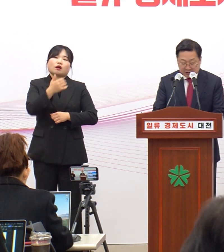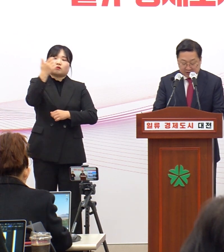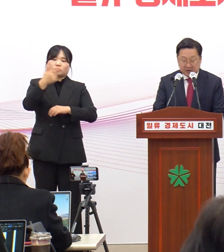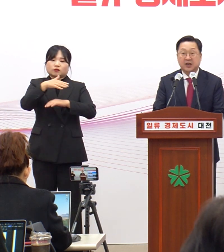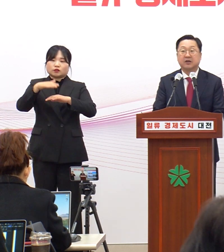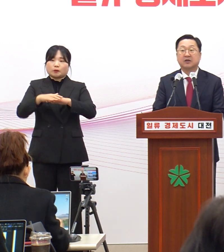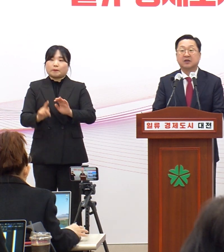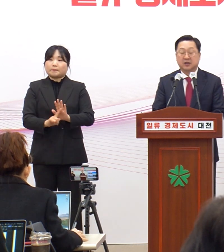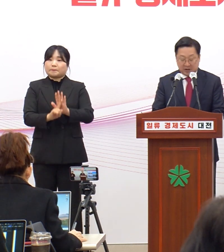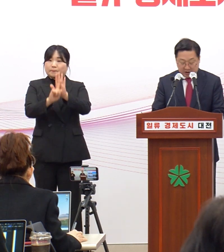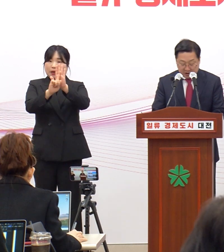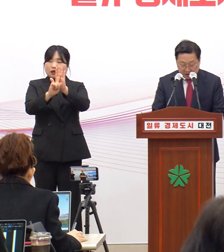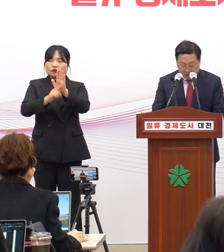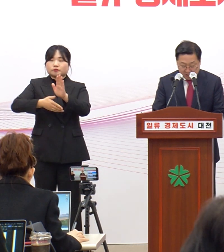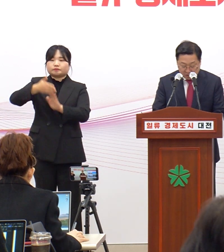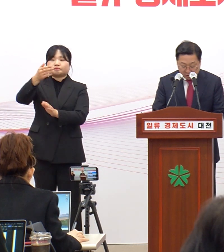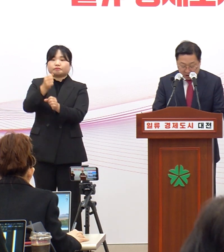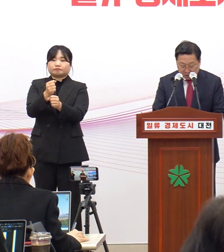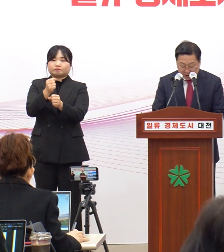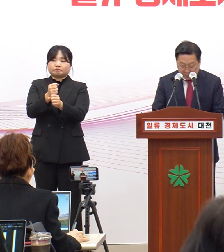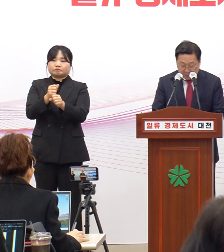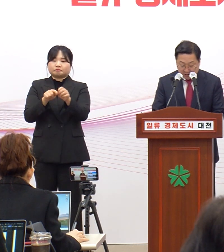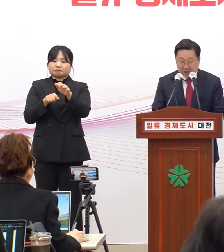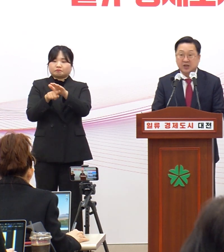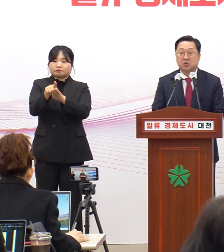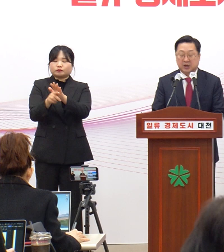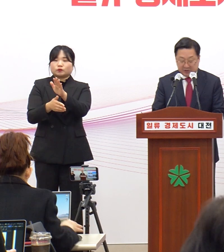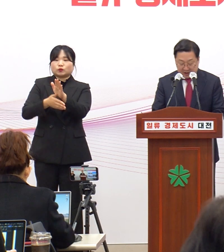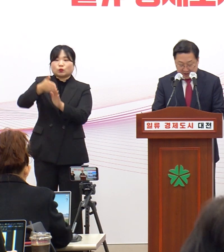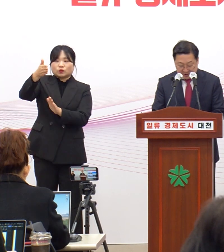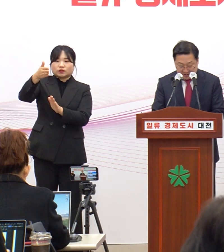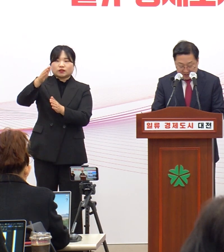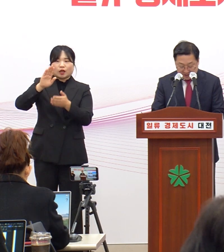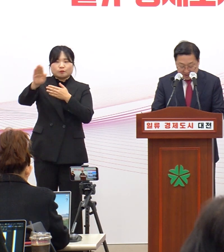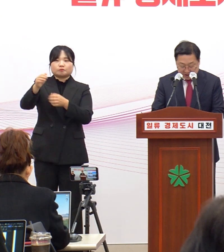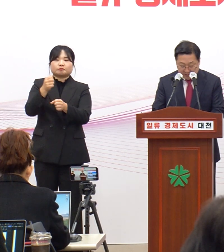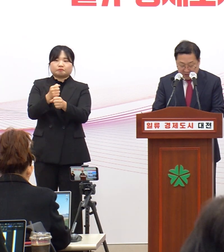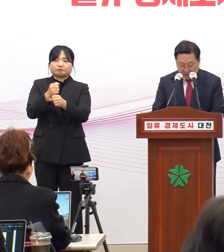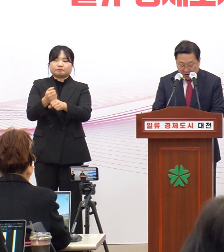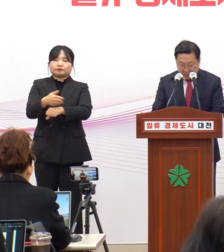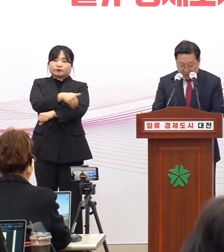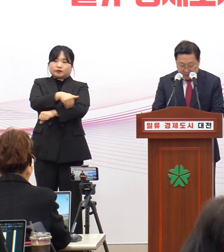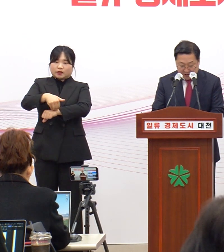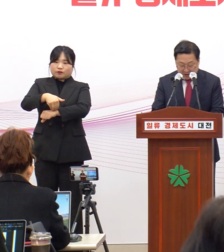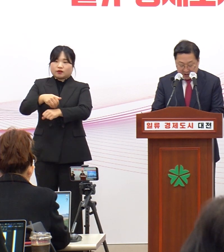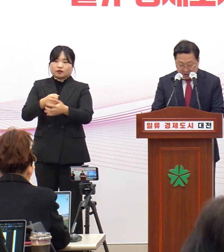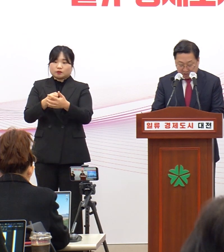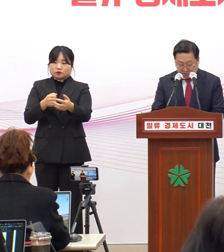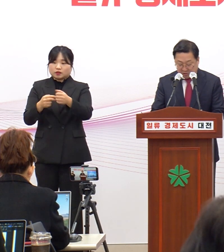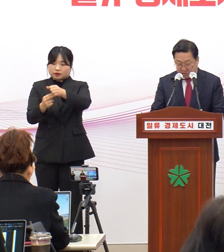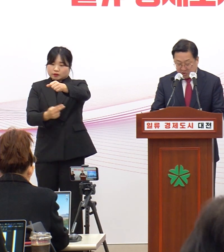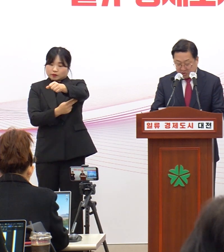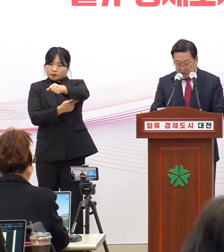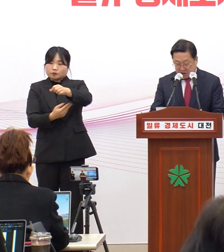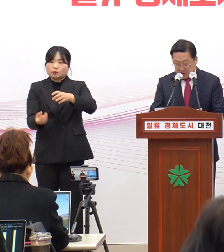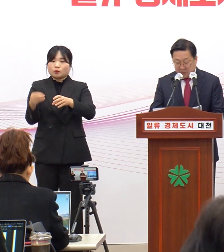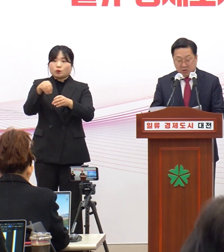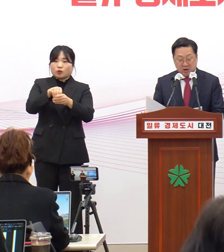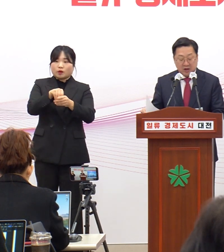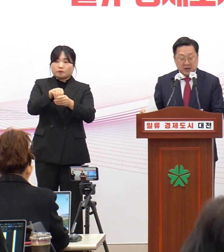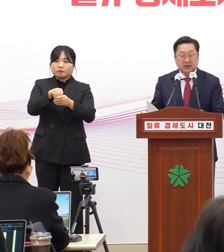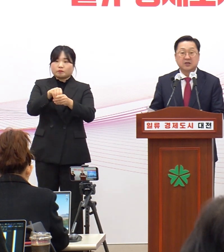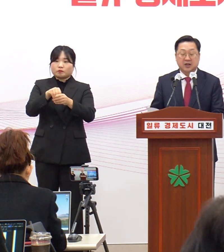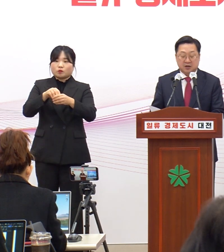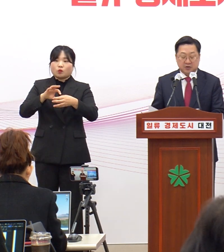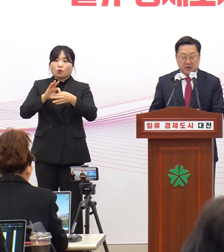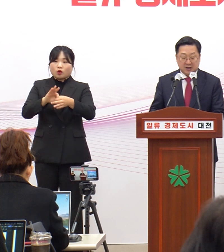기반 시설을 건설하여 인류 도시로서의 면모를 갖추고자 합니다. 신문교가 포함된 대덕특구 동축